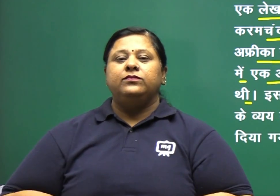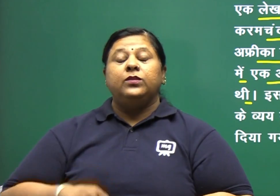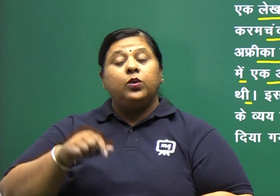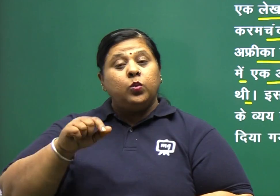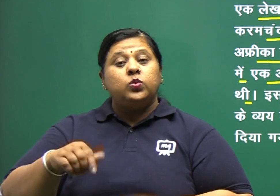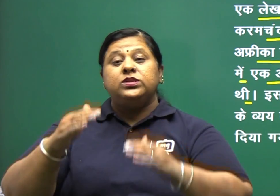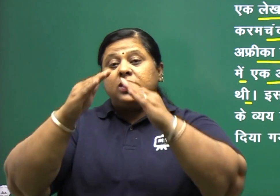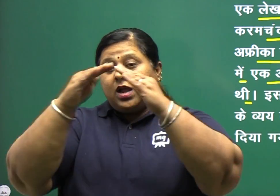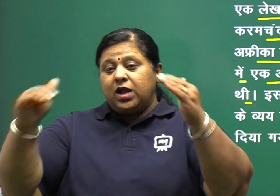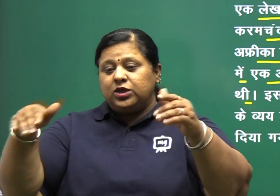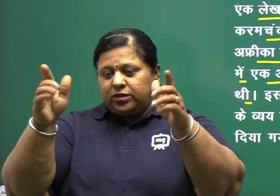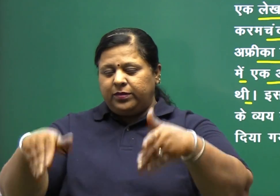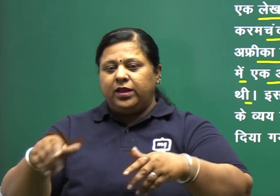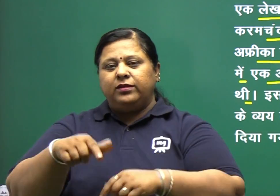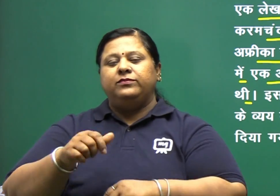उसी आश्रम के